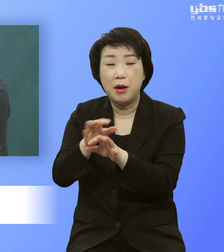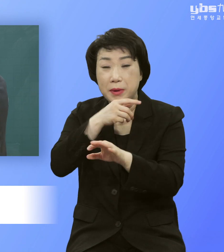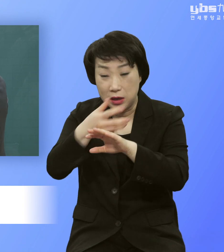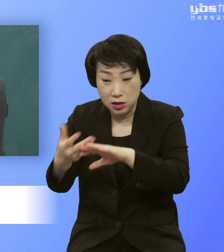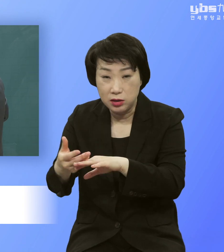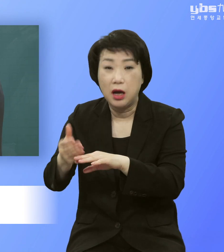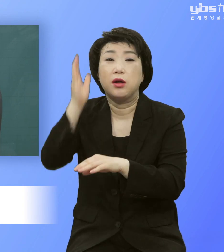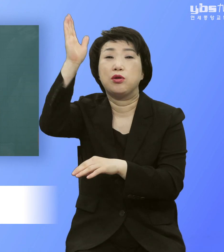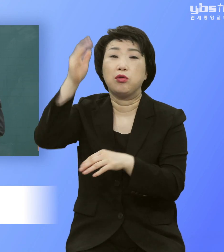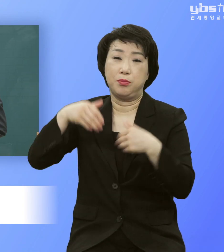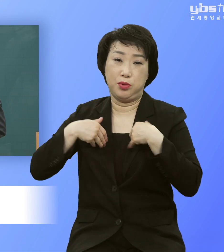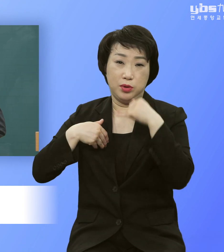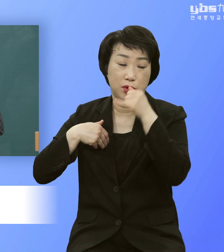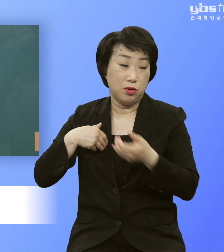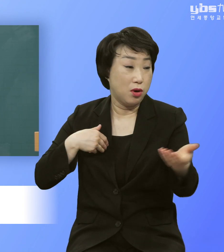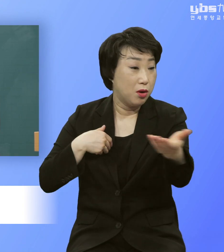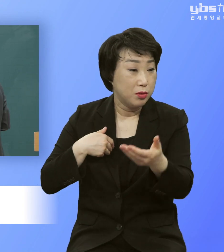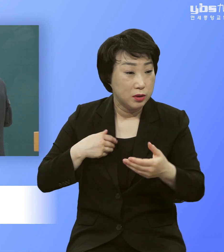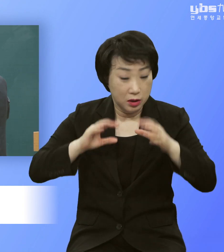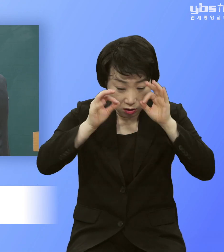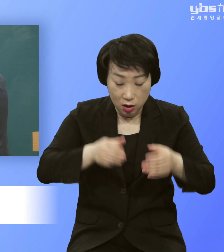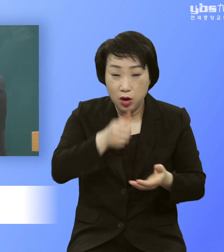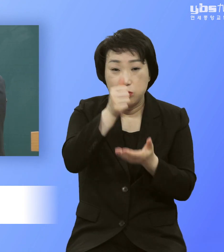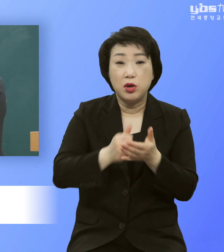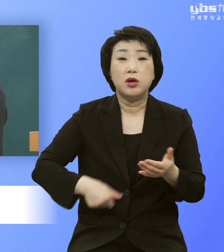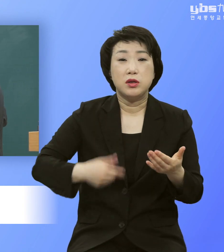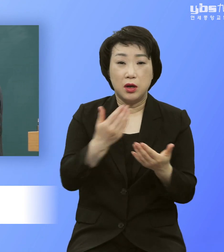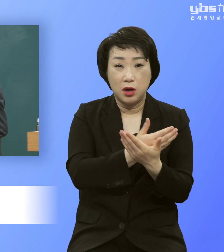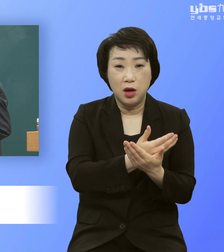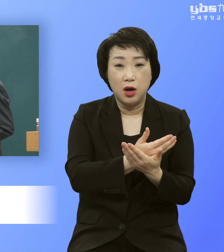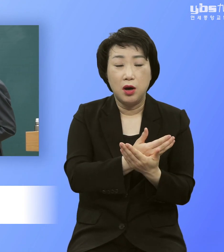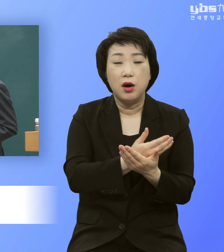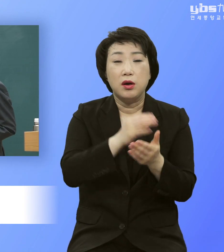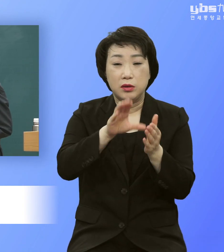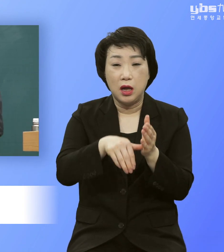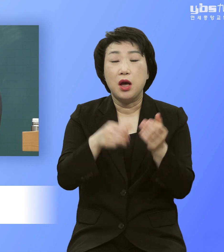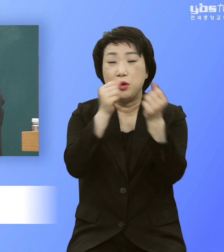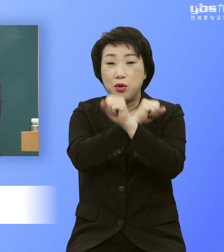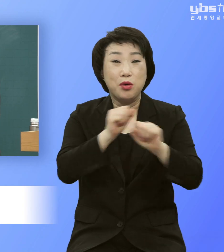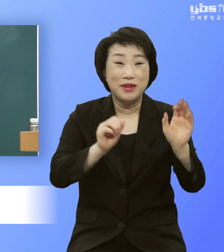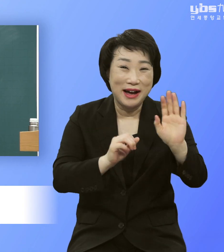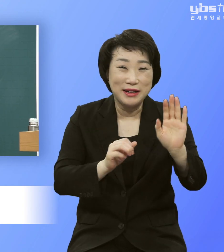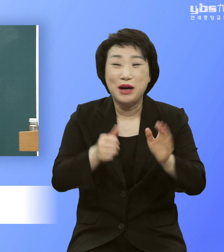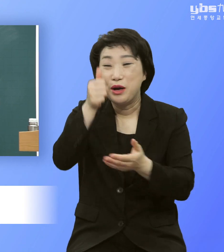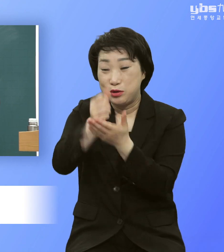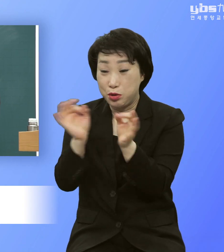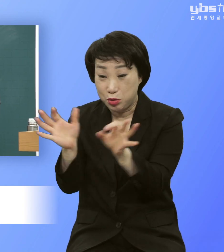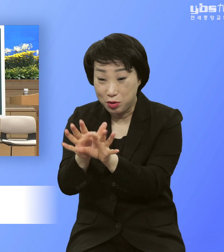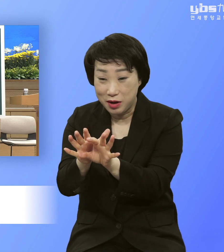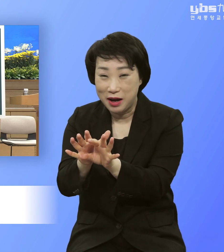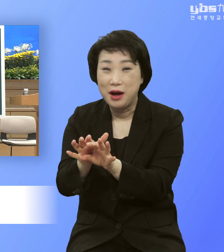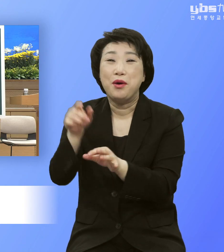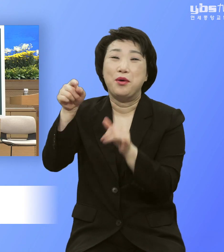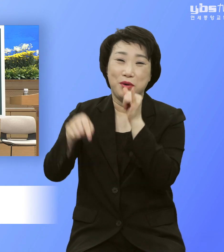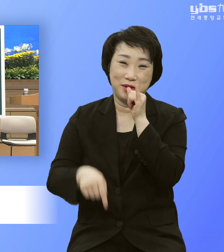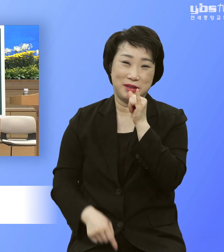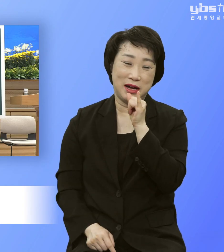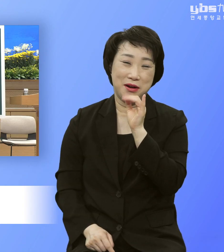흘려서 네가 범죄한 죄를 회개할 때 용서가 아니라 속죄하신다.